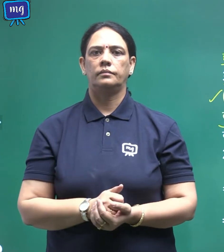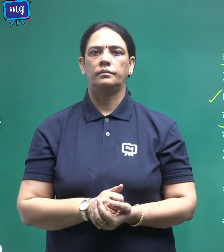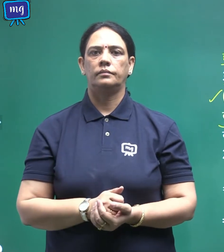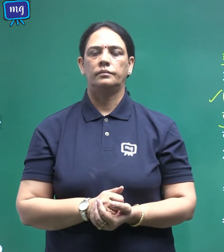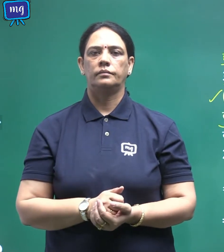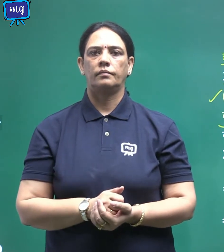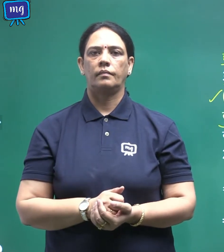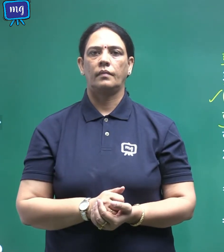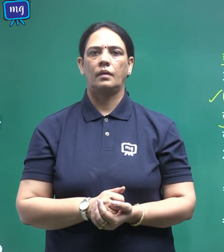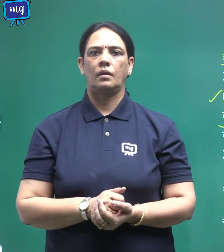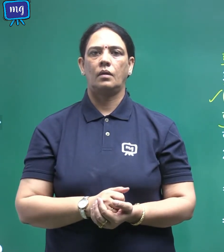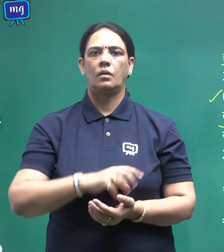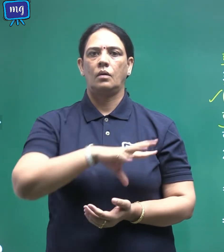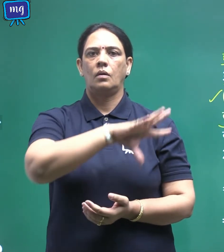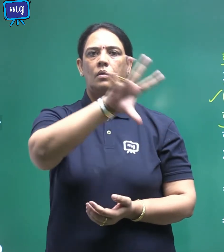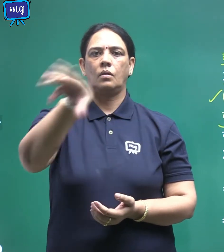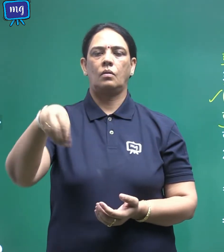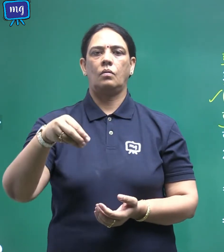कुल वृद्धि